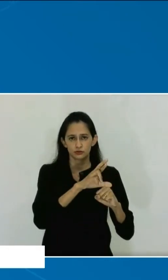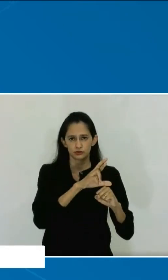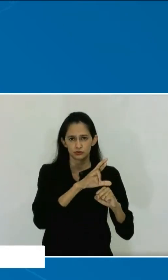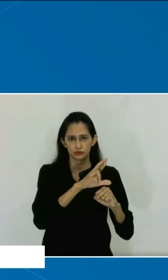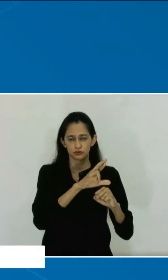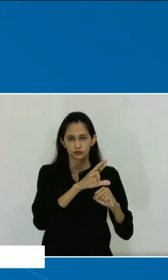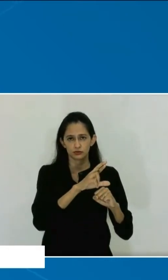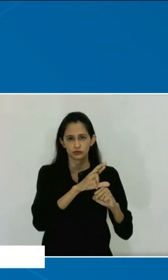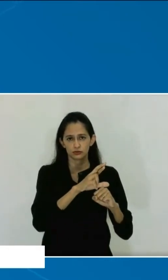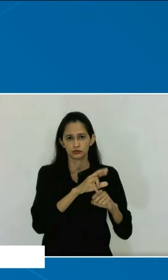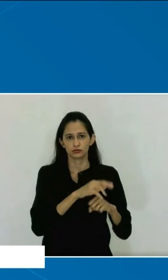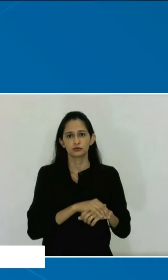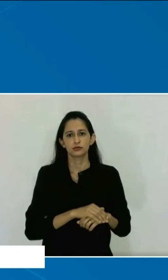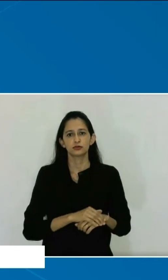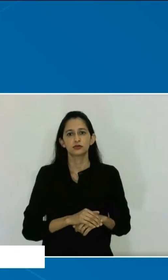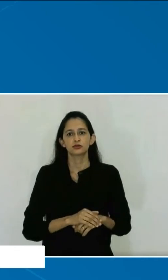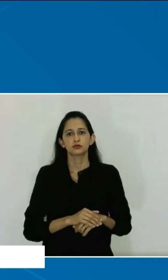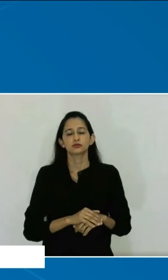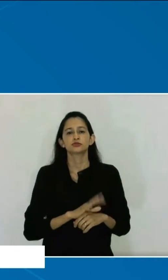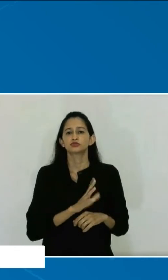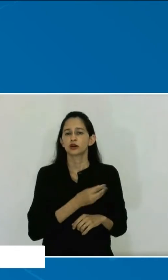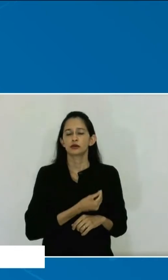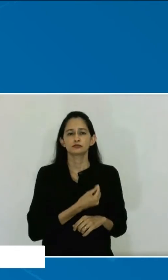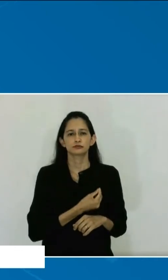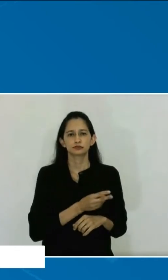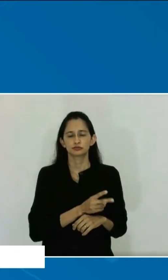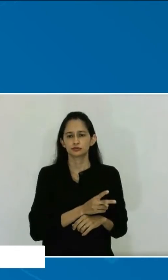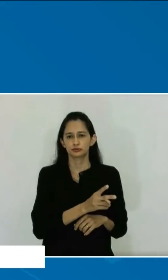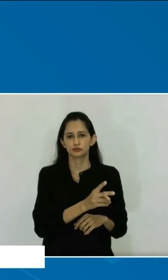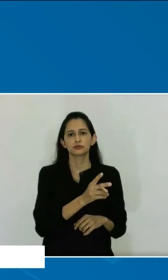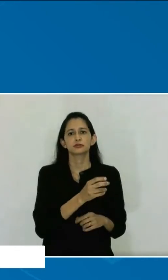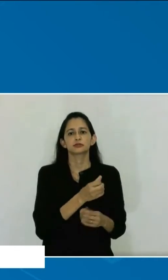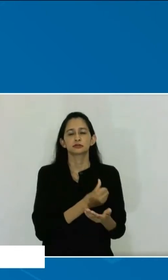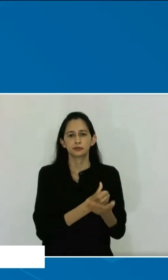em curso, elas já estão indo para o segundo semestre